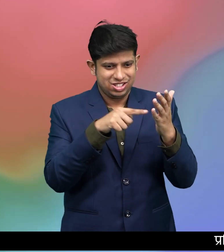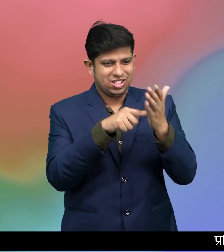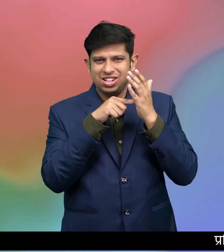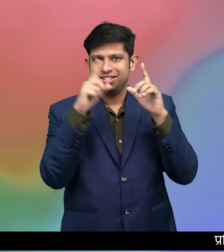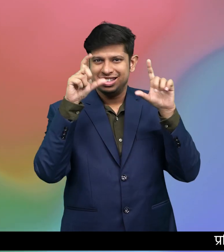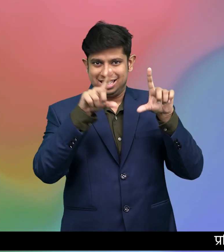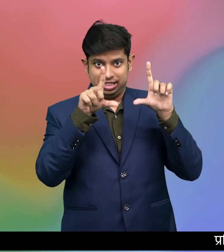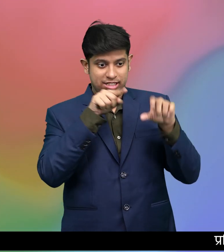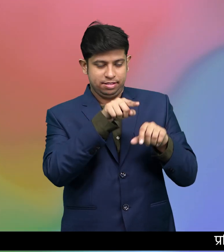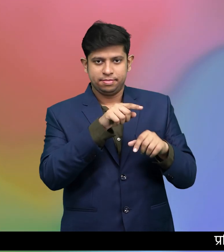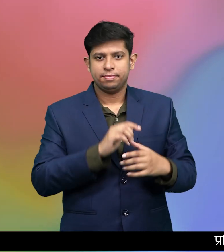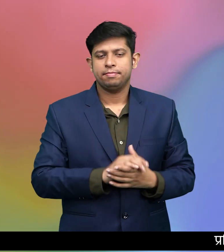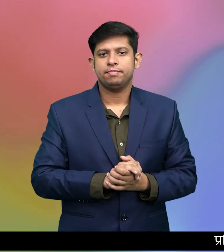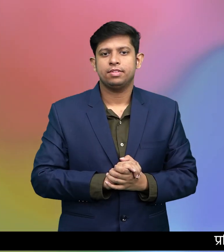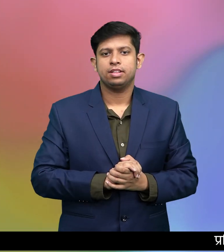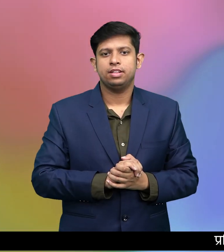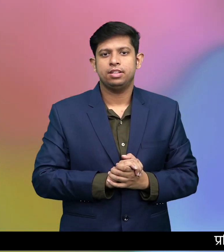Properties प्रतिमेच्या of the गुणधर्म, image.